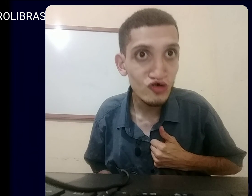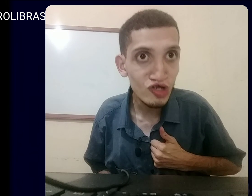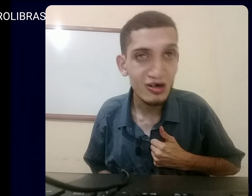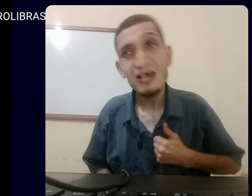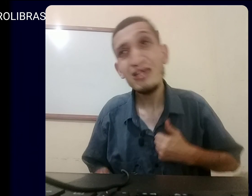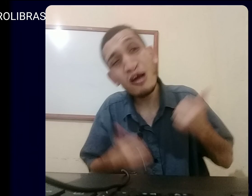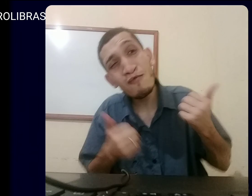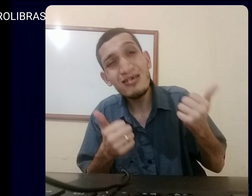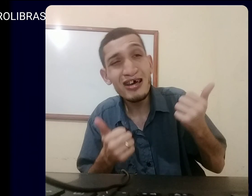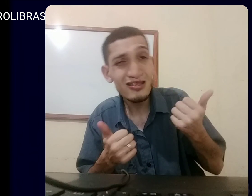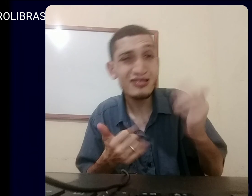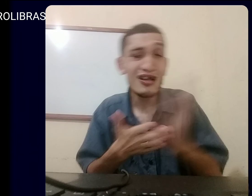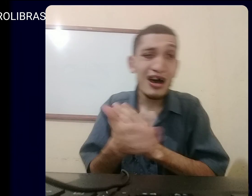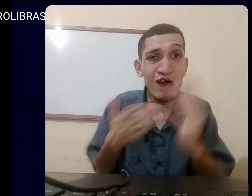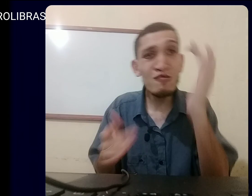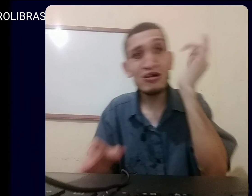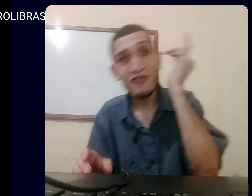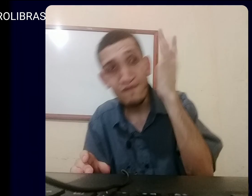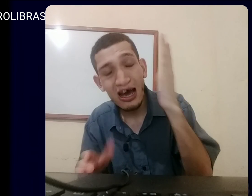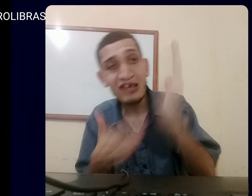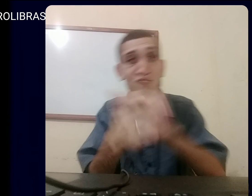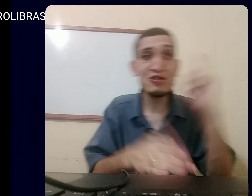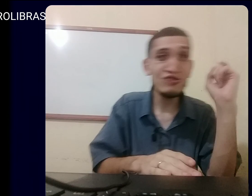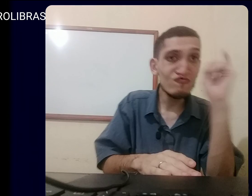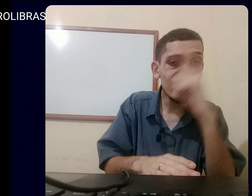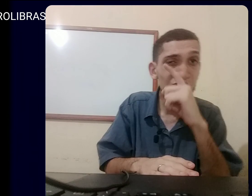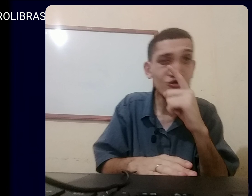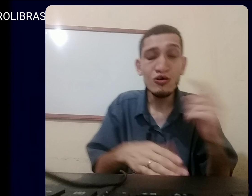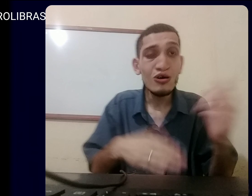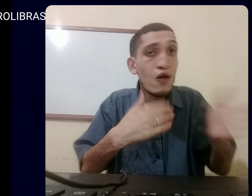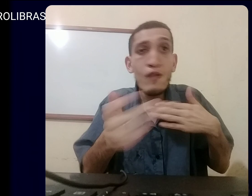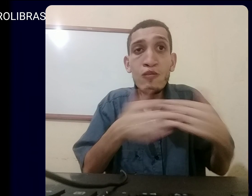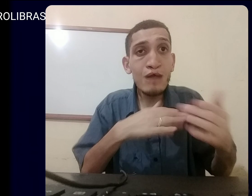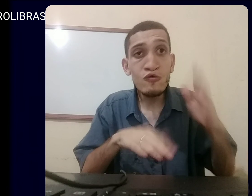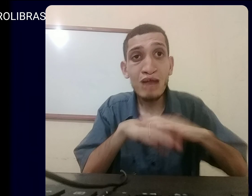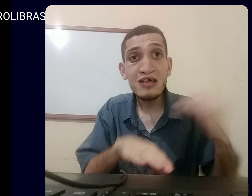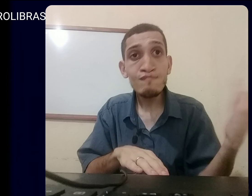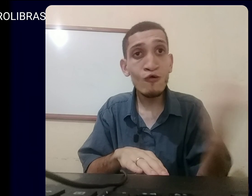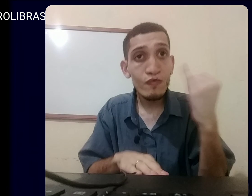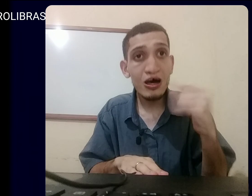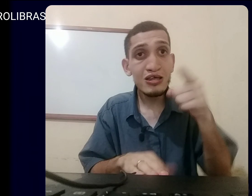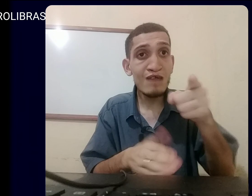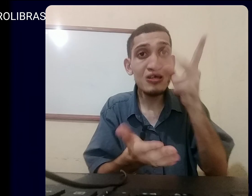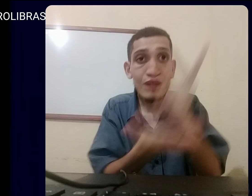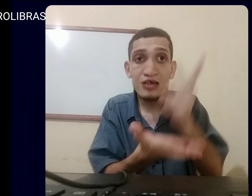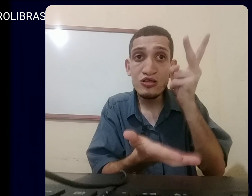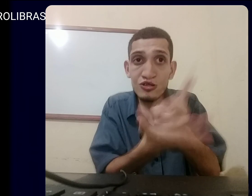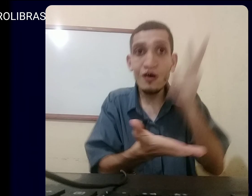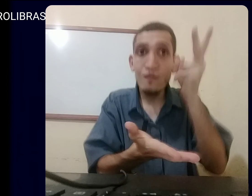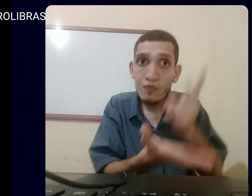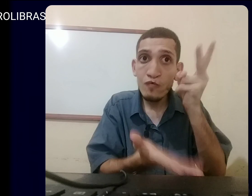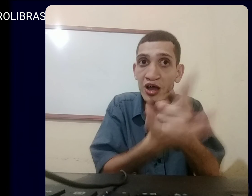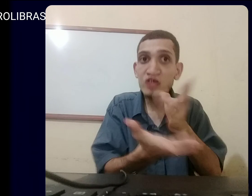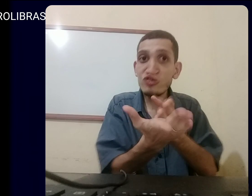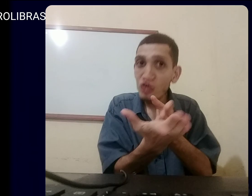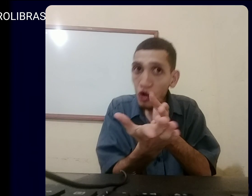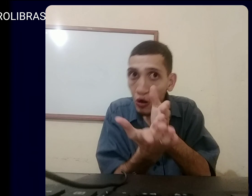autoestima. Então vai ser assim, algo vai ser fácil, algo vai ser difícil, mas o mais importante é você tá aqui,